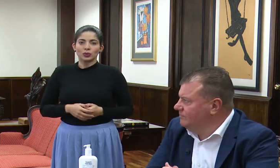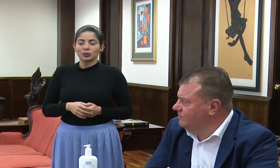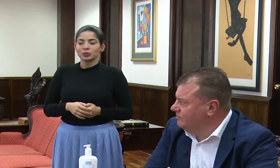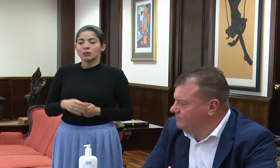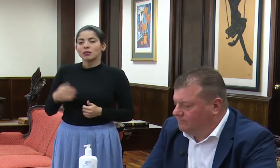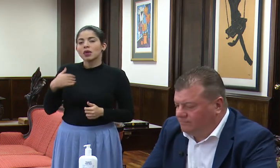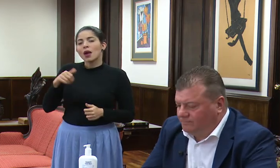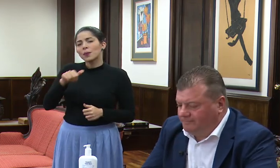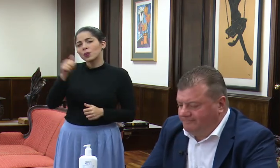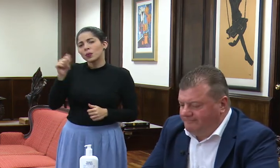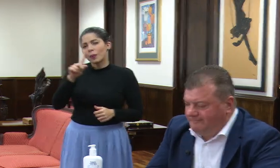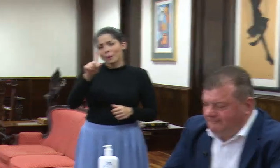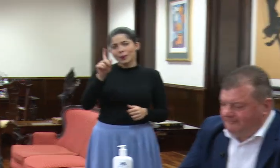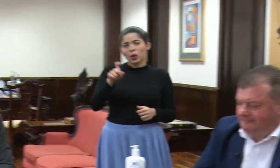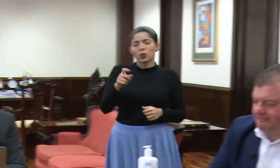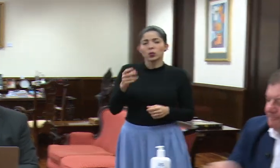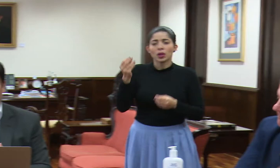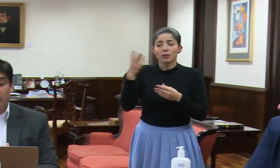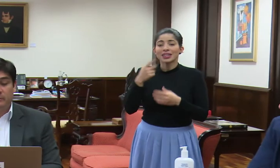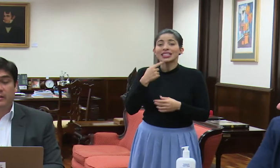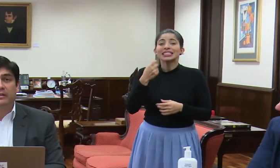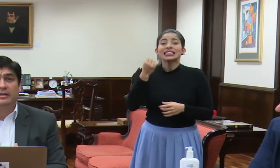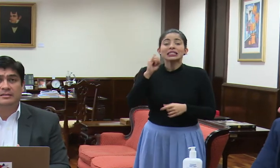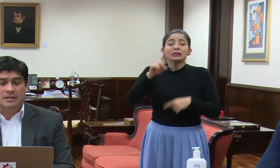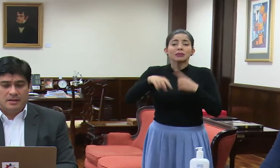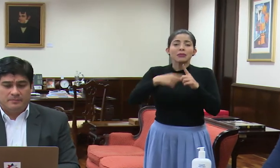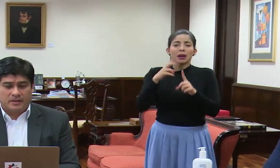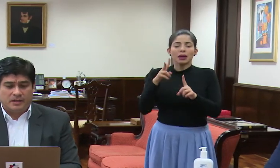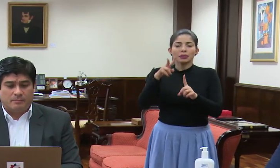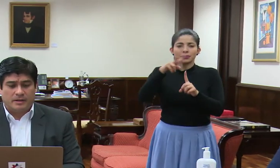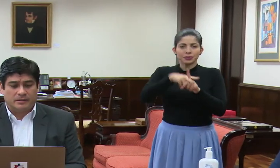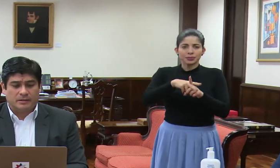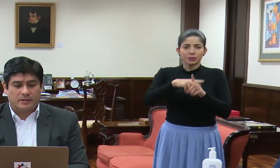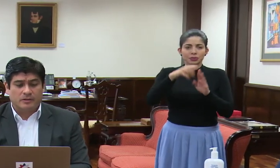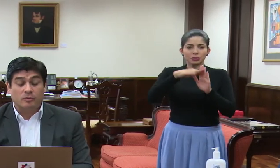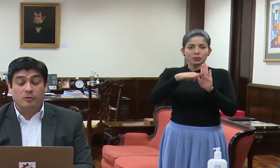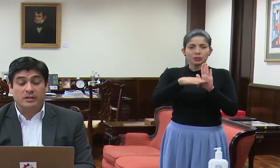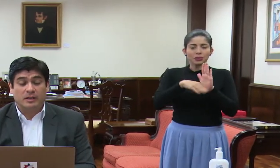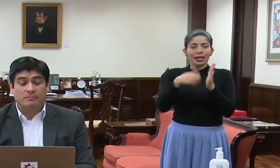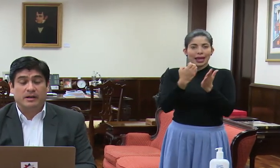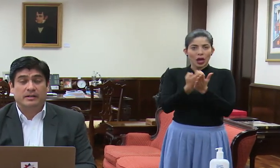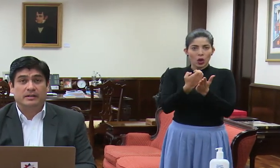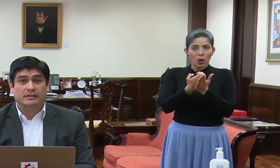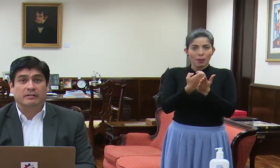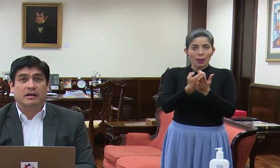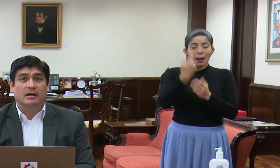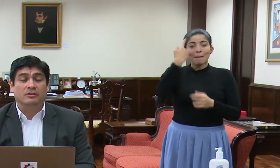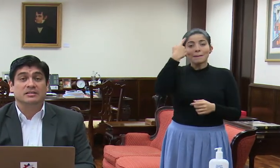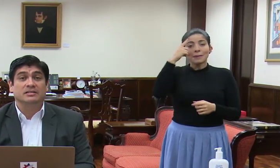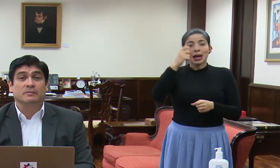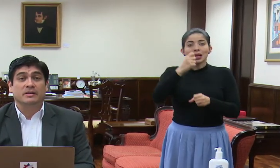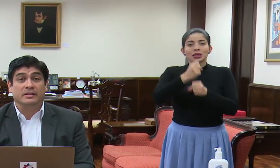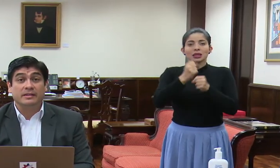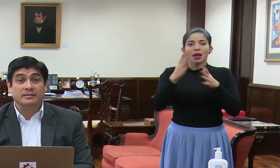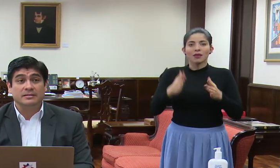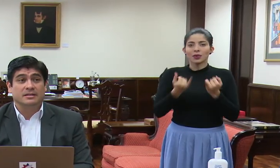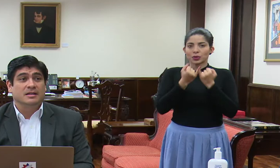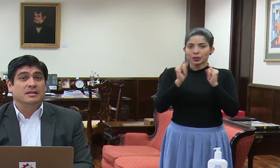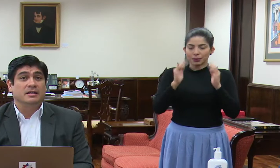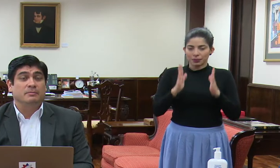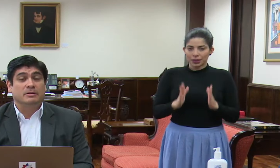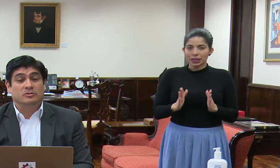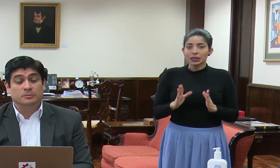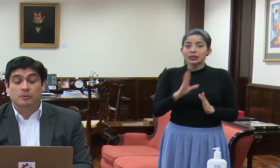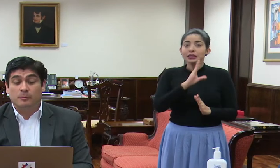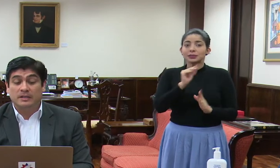Hay otra de las consultas que hacen que si vamos a tomar medidas en la parte también económica para trabajadores independientes